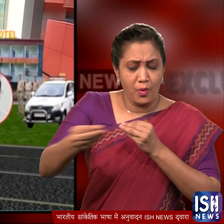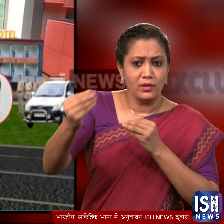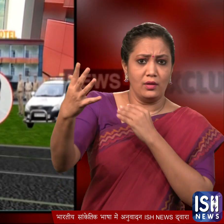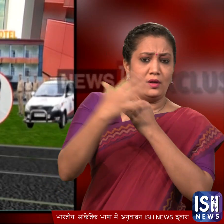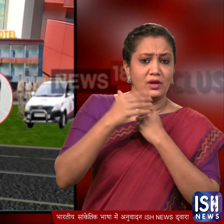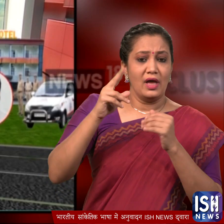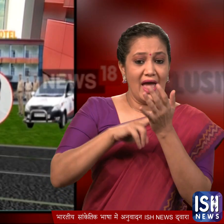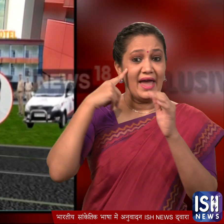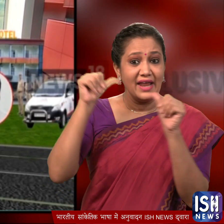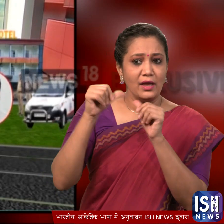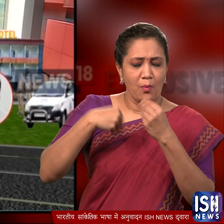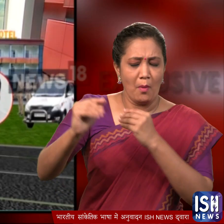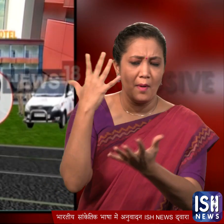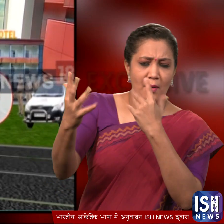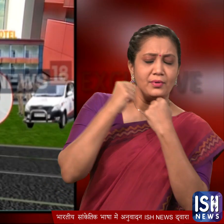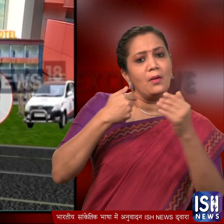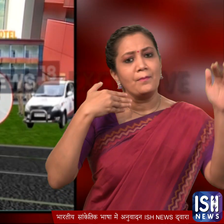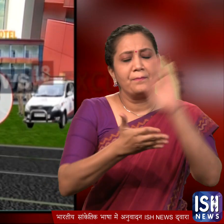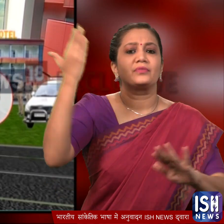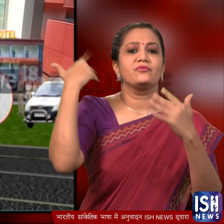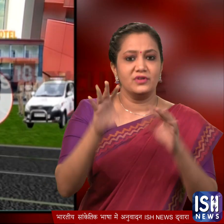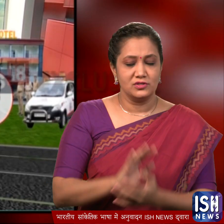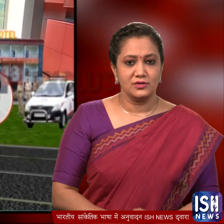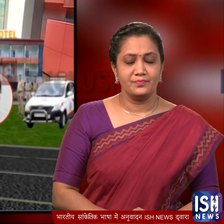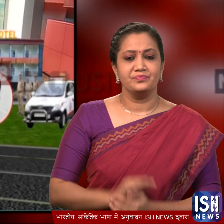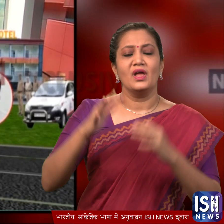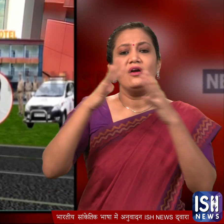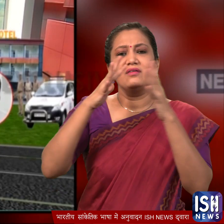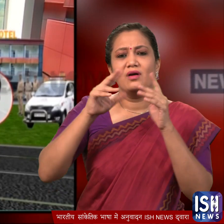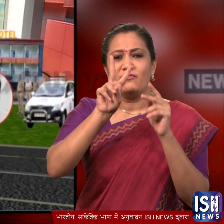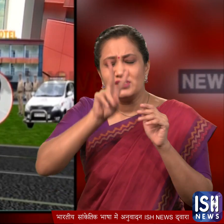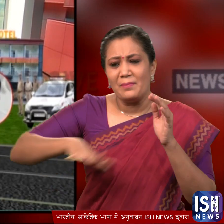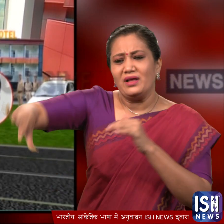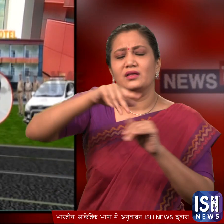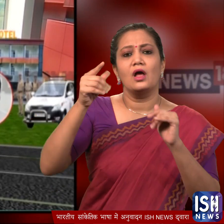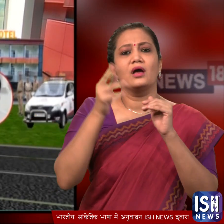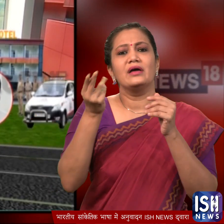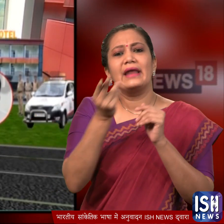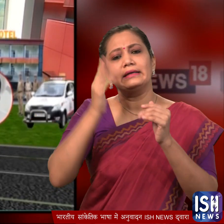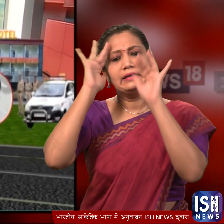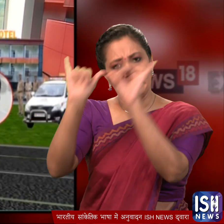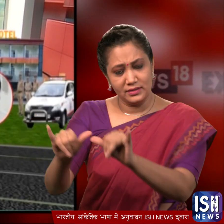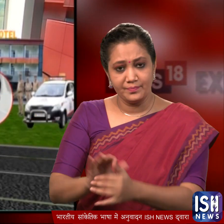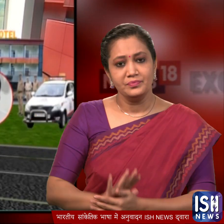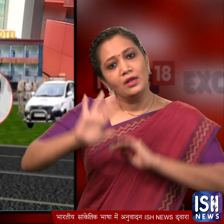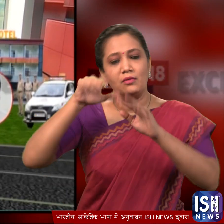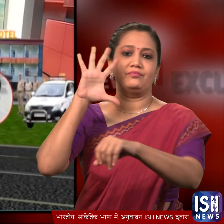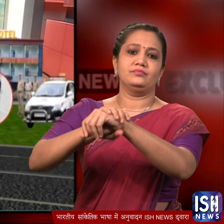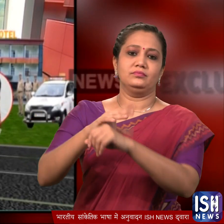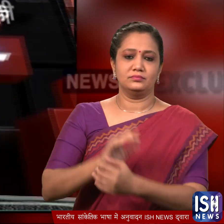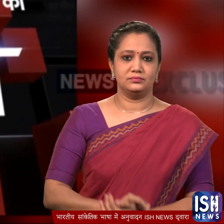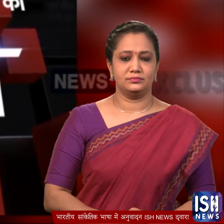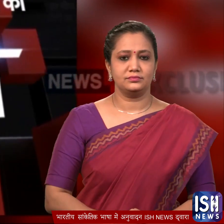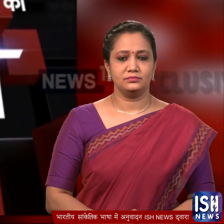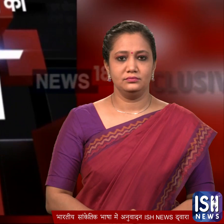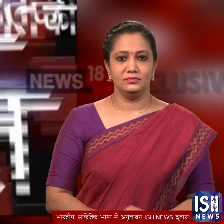भनक लगी कि वो NIA के रडार पर है, वो वहां से भाग निकला और वजीराबाद इलाके में किराए पर कमरा लेकर रहने लगा था, जहां से उसे गिरफ्तार किया